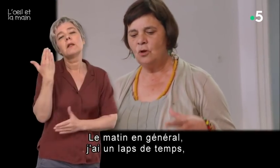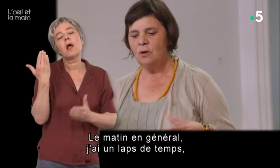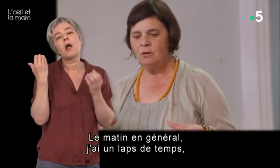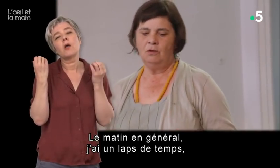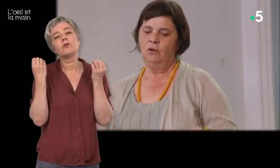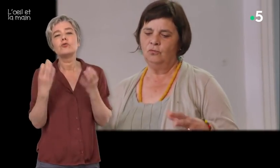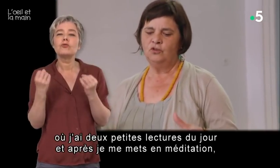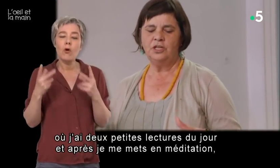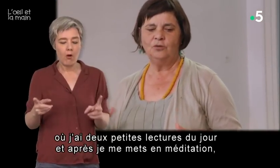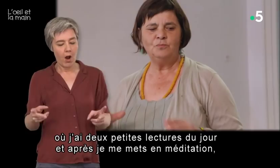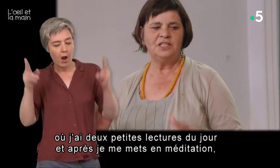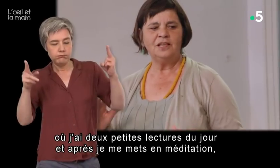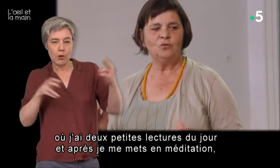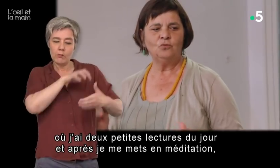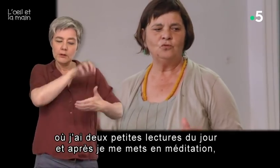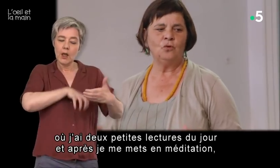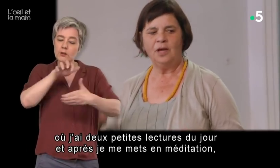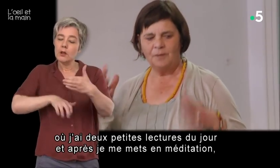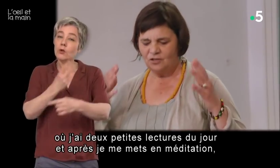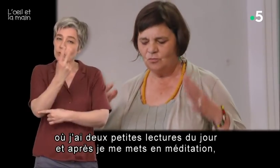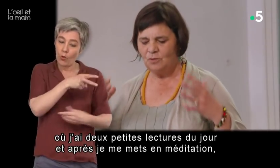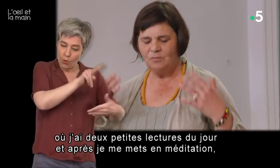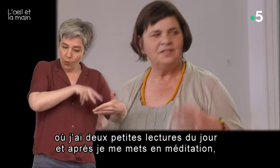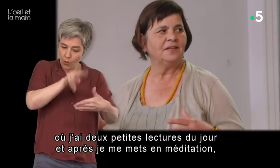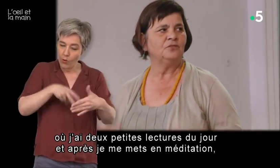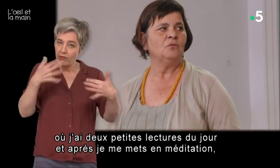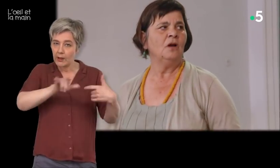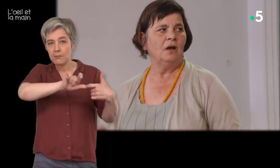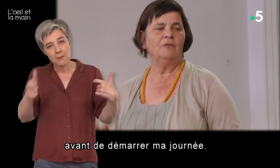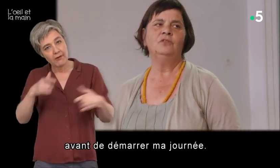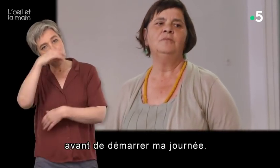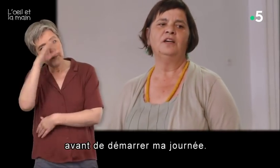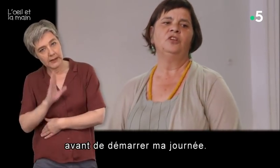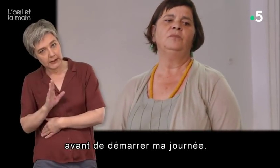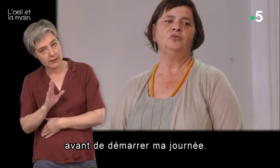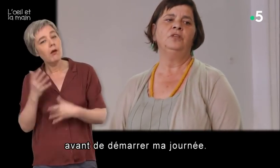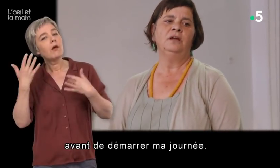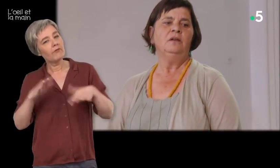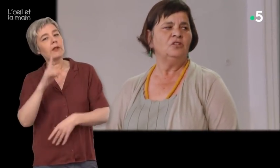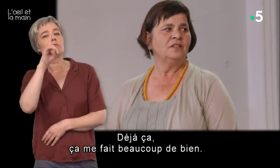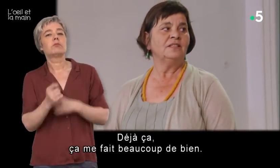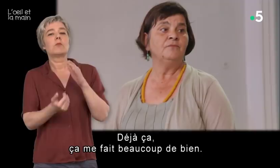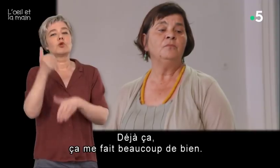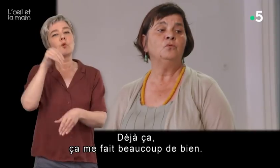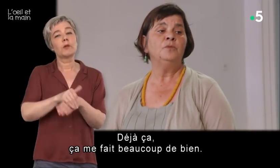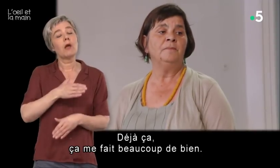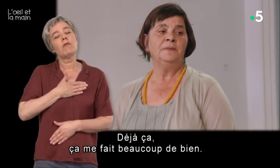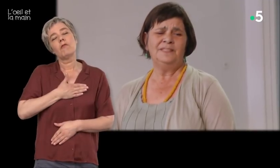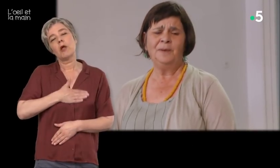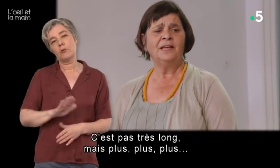temps où j'ai deux petites lectures du jour et après, je me mets en méditation avant de démarrer ma journée. Déjà, ça me fait beaucoup de bien. C'est pas très